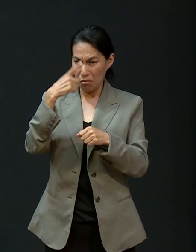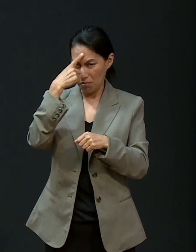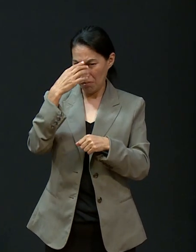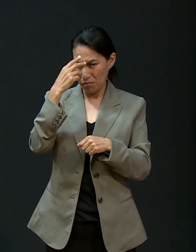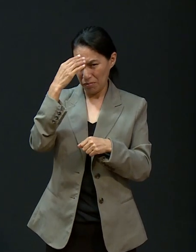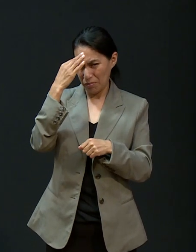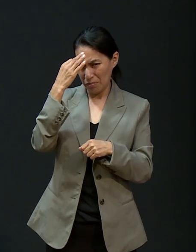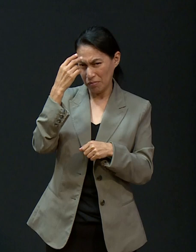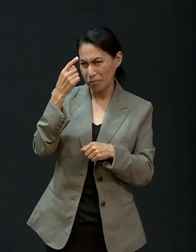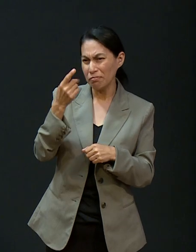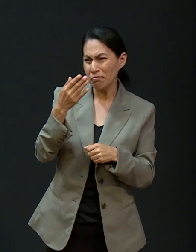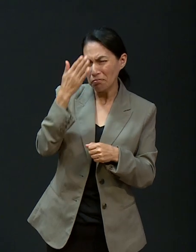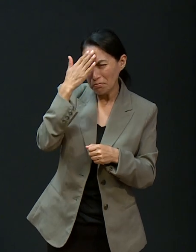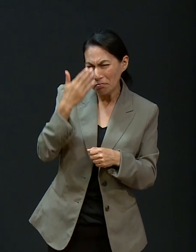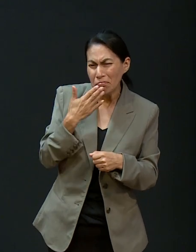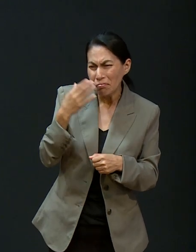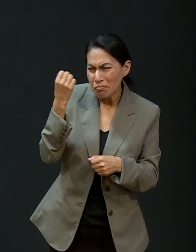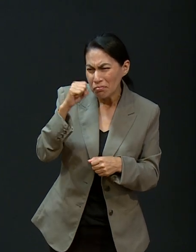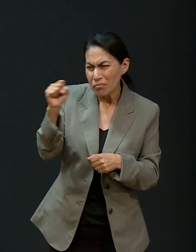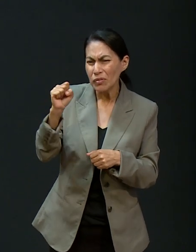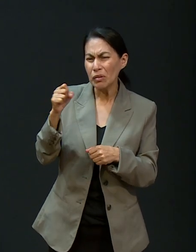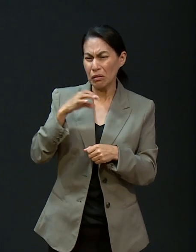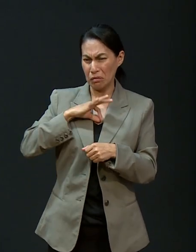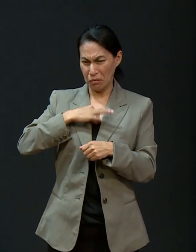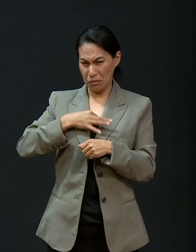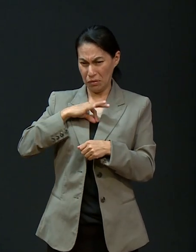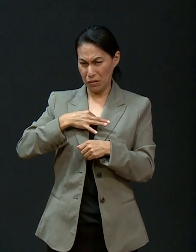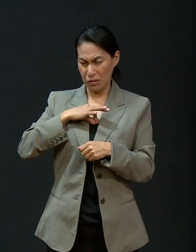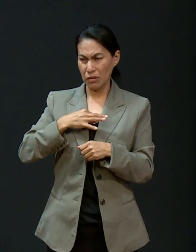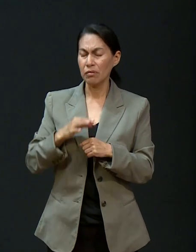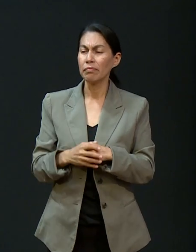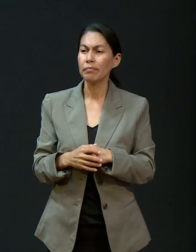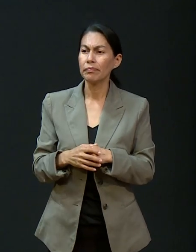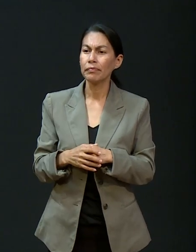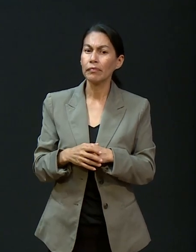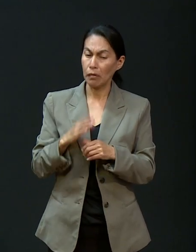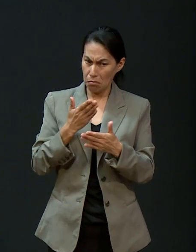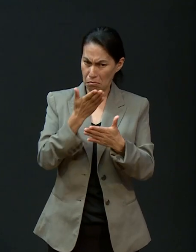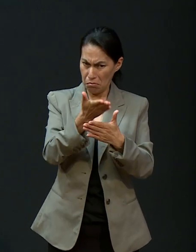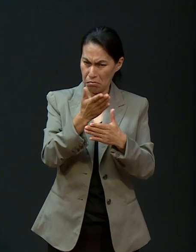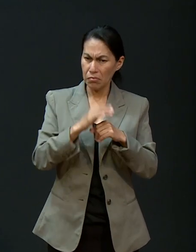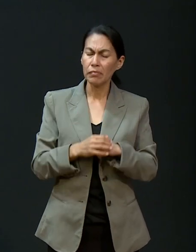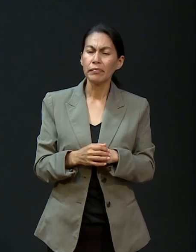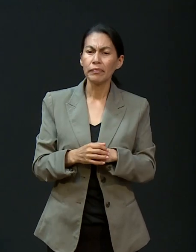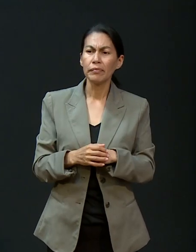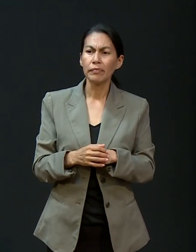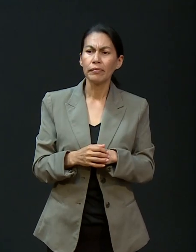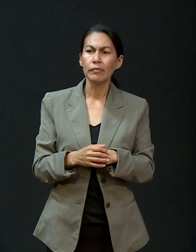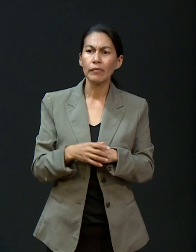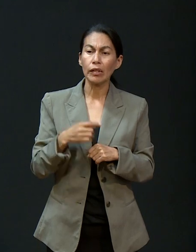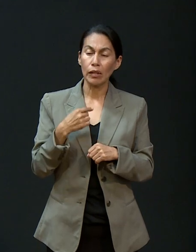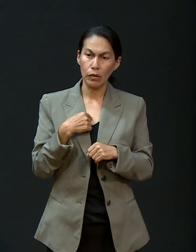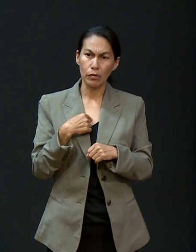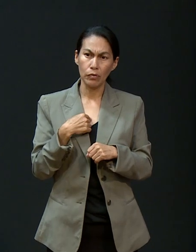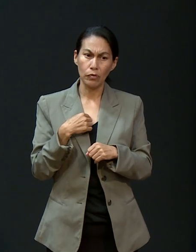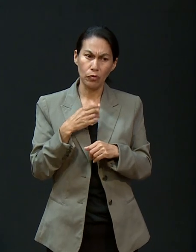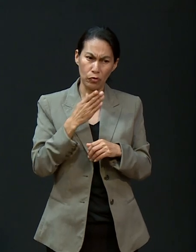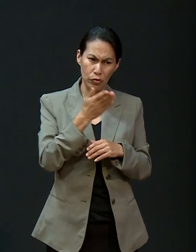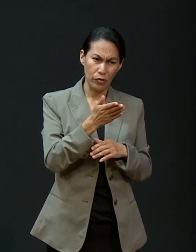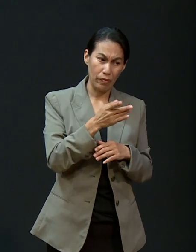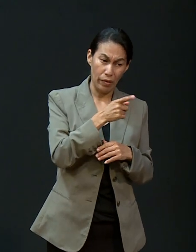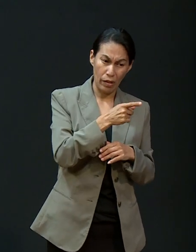en infección. Y me dijo, ah, pasa con él.